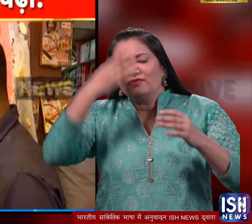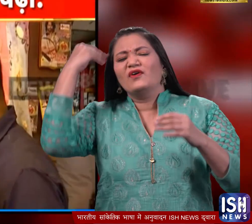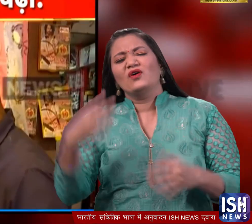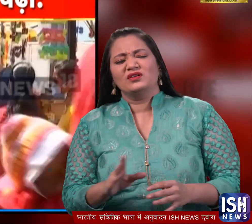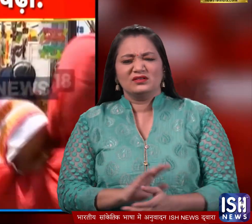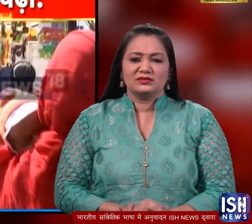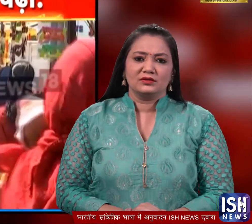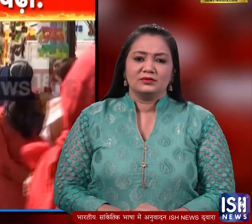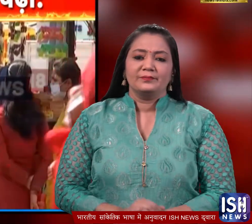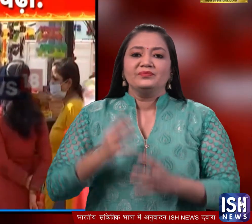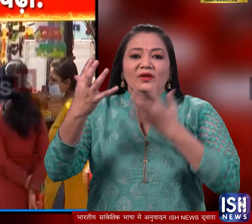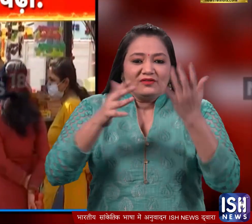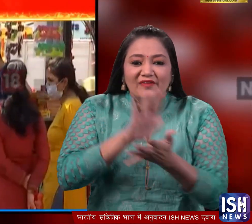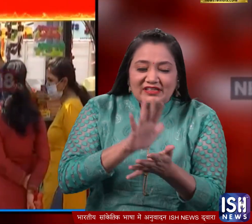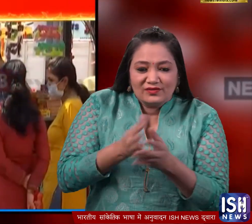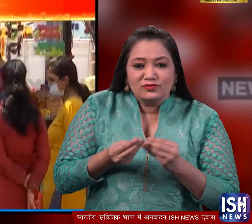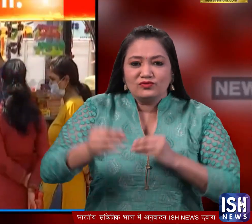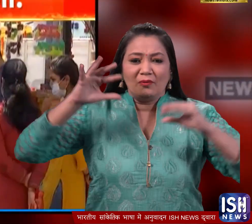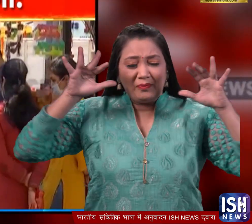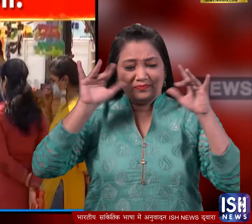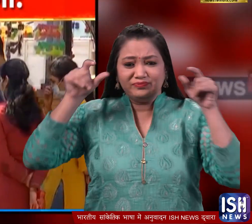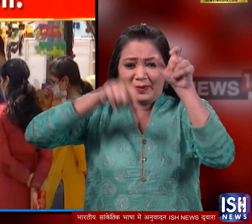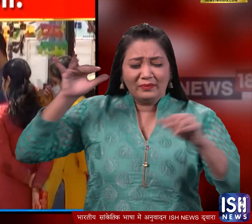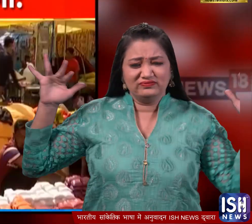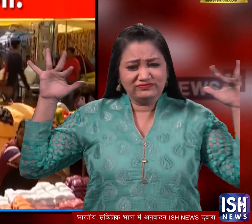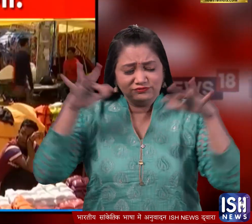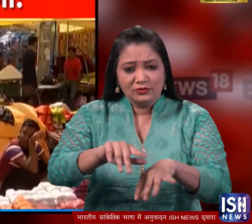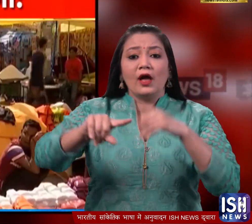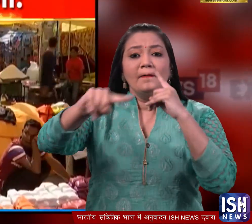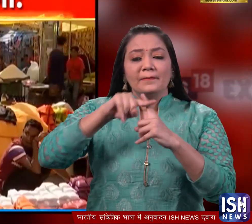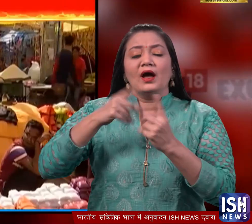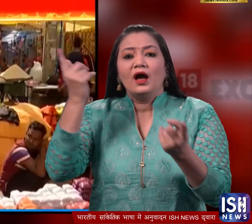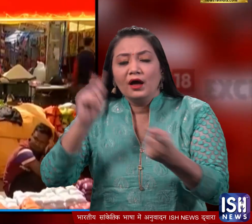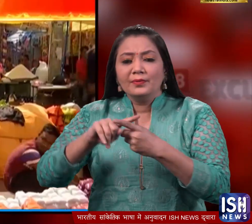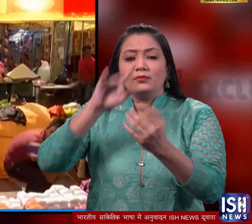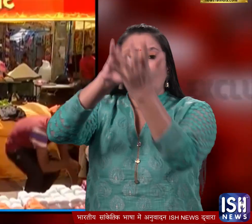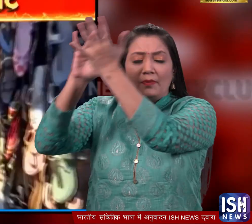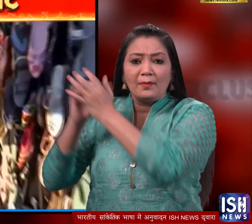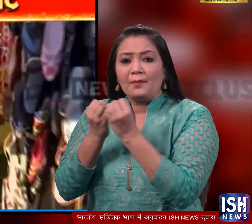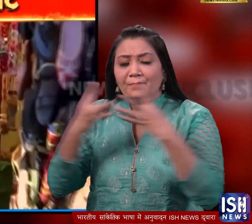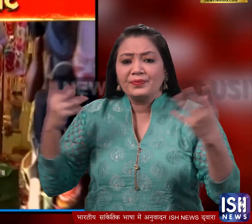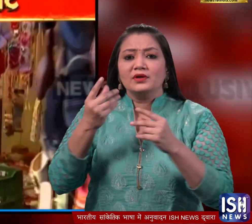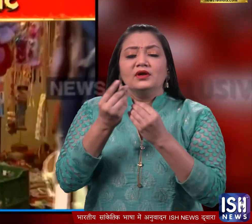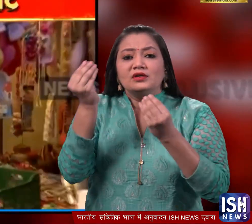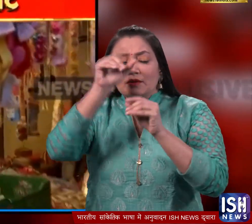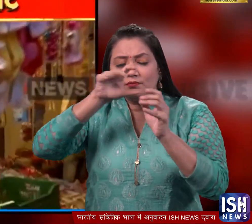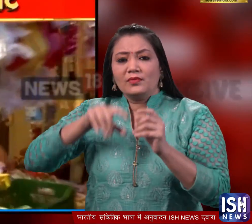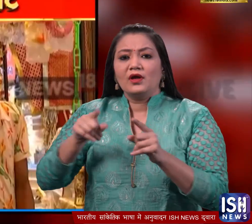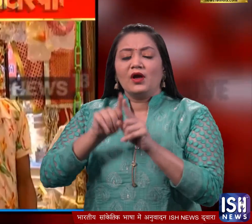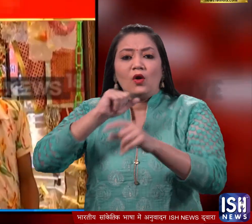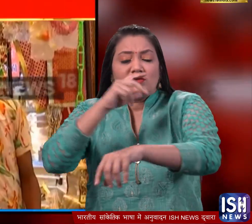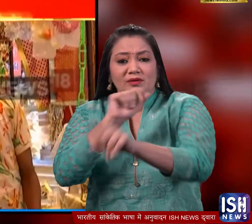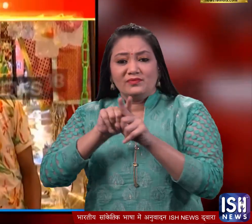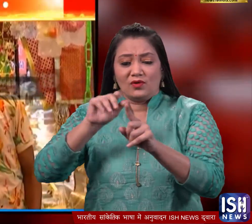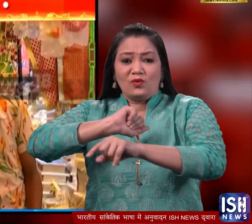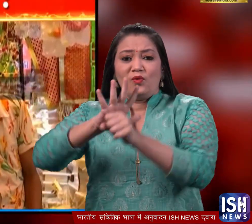होगा, भूल गए पहनना। त्योहारों के सीजन में एक तरफ भीड़ ने परेशानी बढ़ाई तो वहीं दूसरी ओर पता चला कि कई राज्यों में ऐसे लोग भी हैं जिन्हें